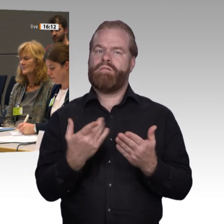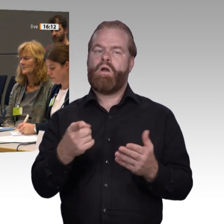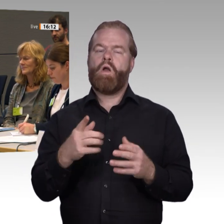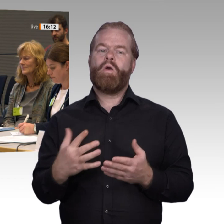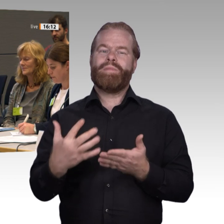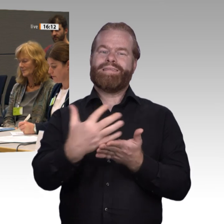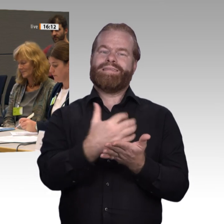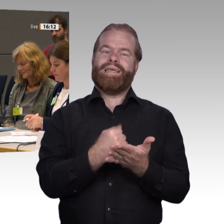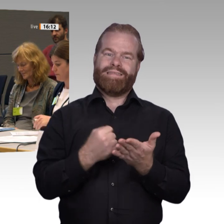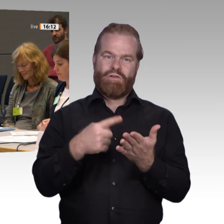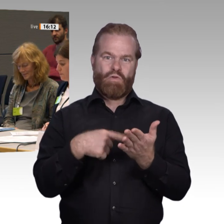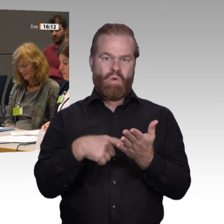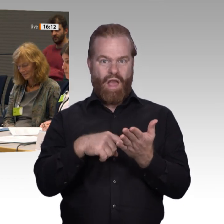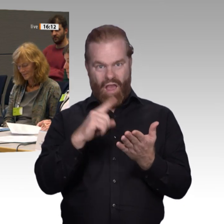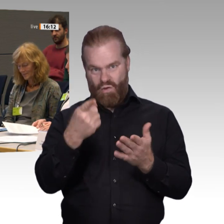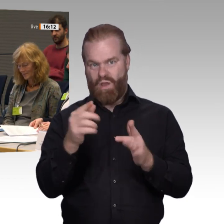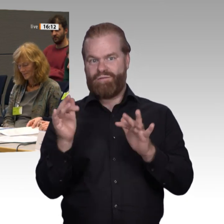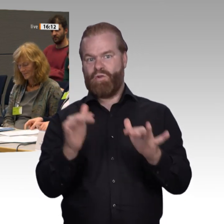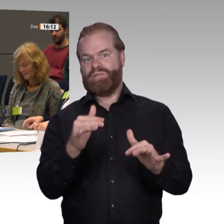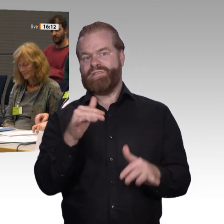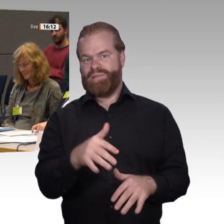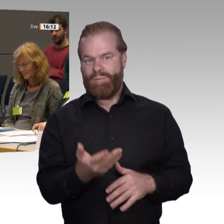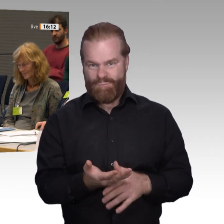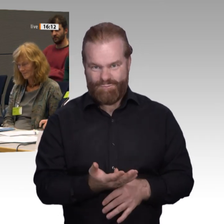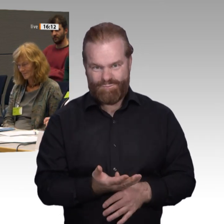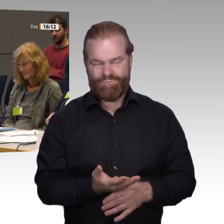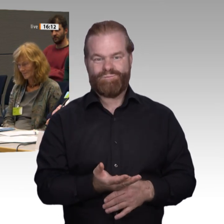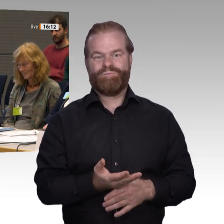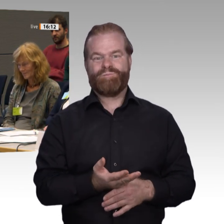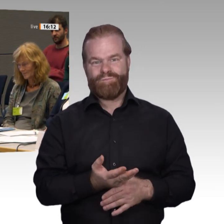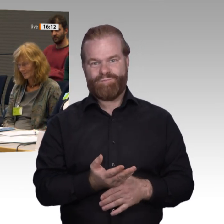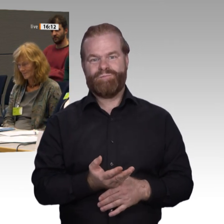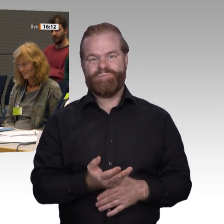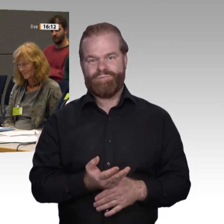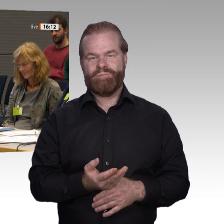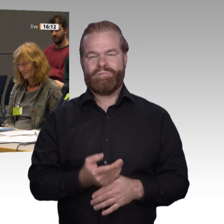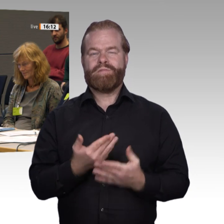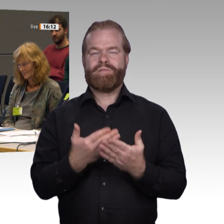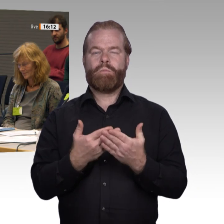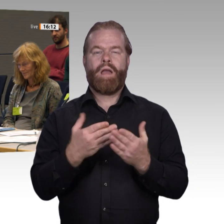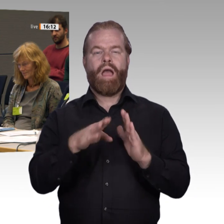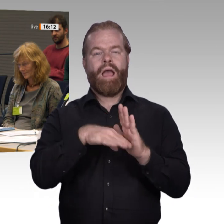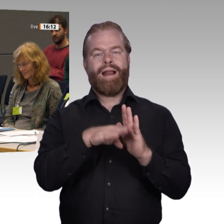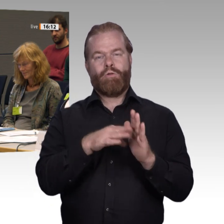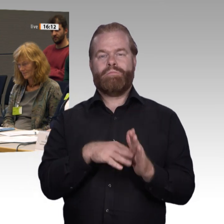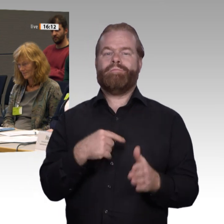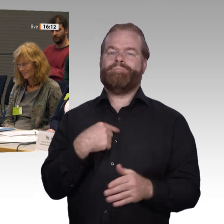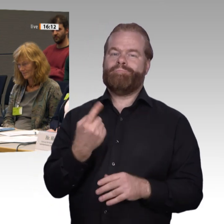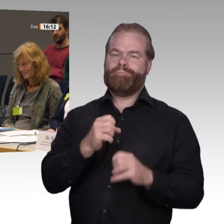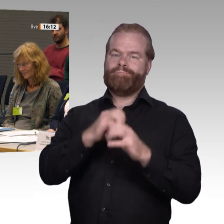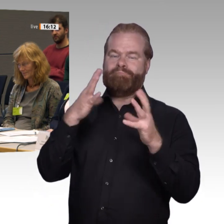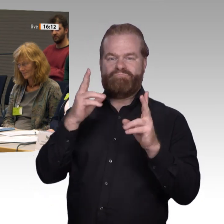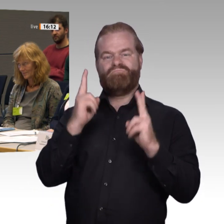halten wir diese Regelung nicht für sachgerecht und diskriminierend für diese Personengruppe und schlagen Regelbedarfsstufe 2, wie bei